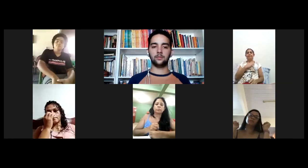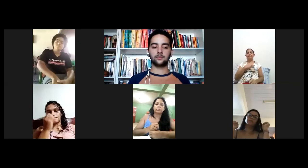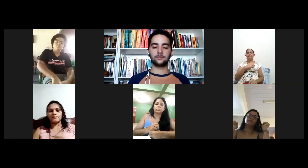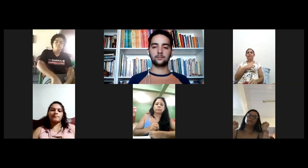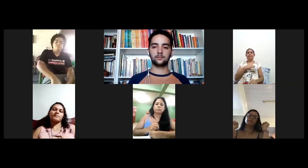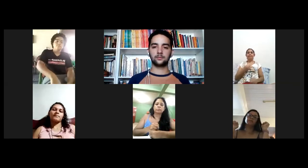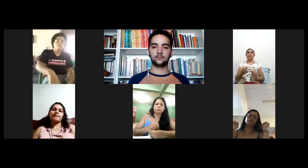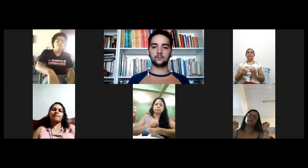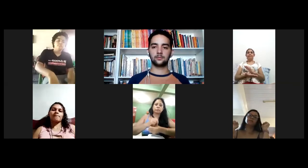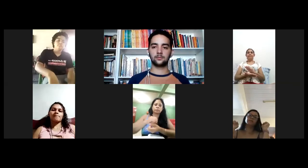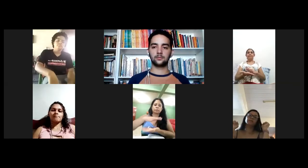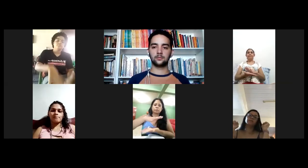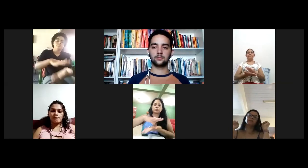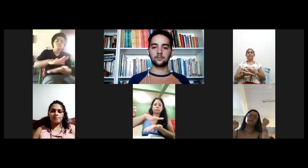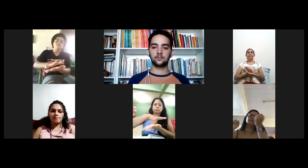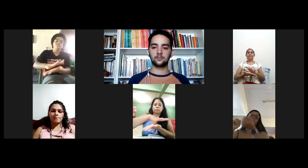brigadeiro,